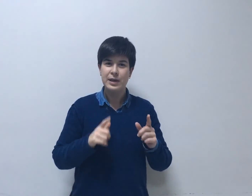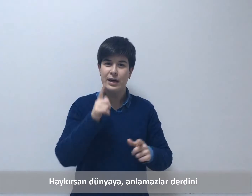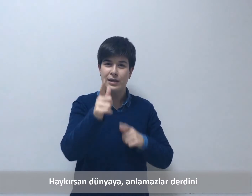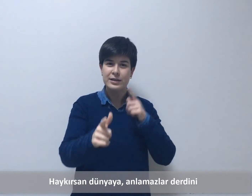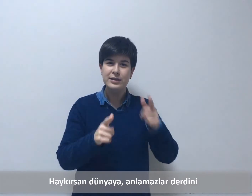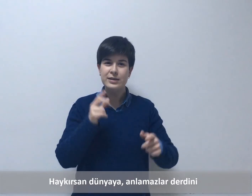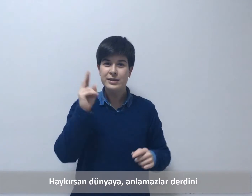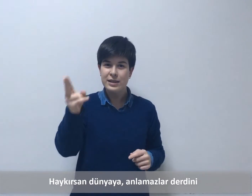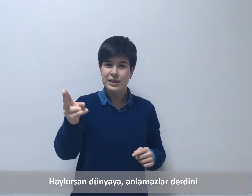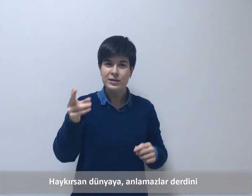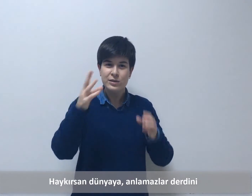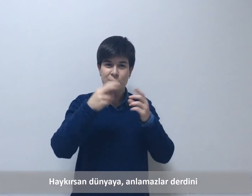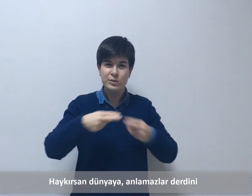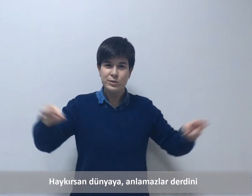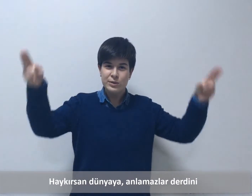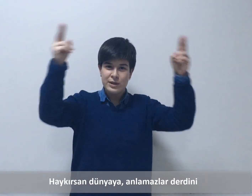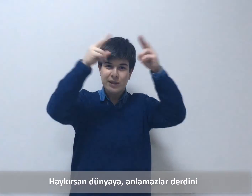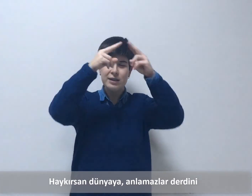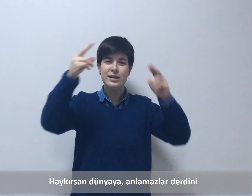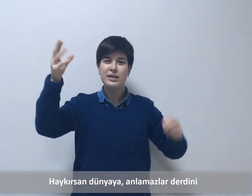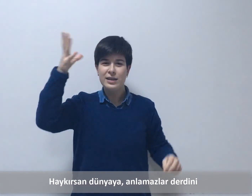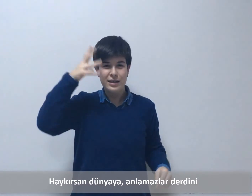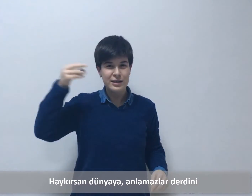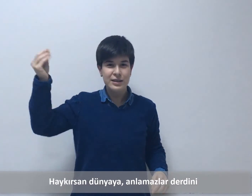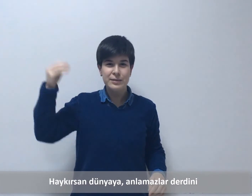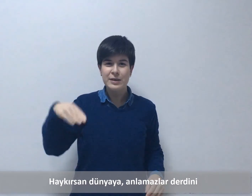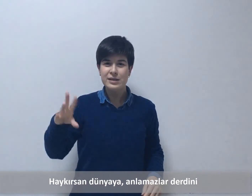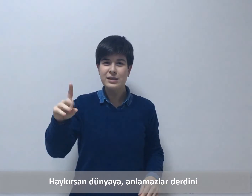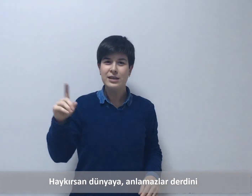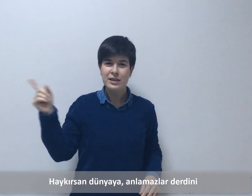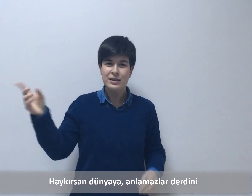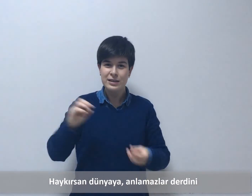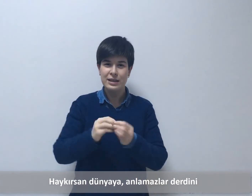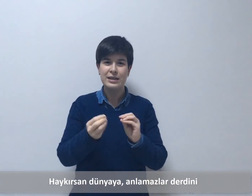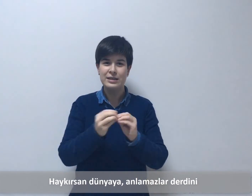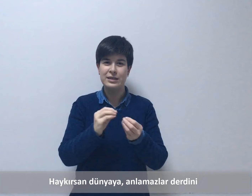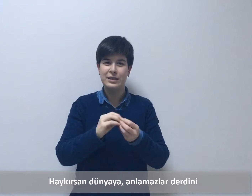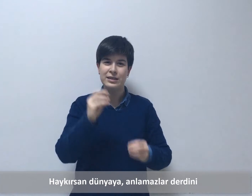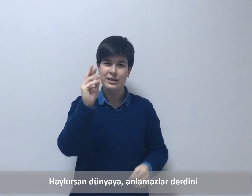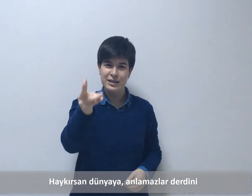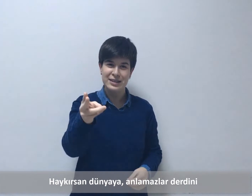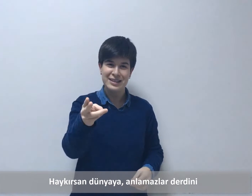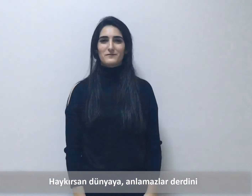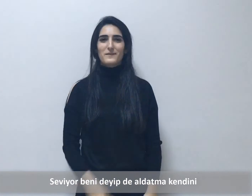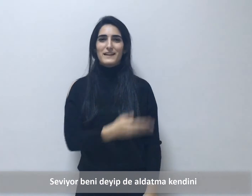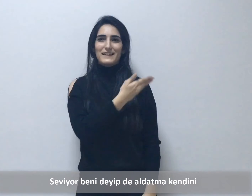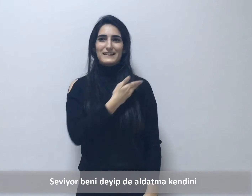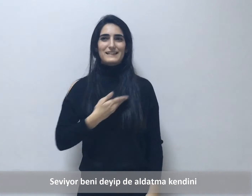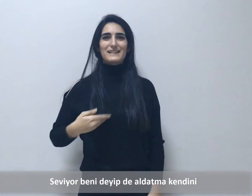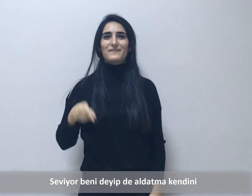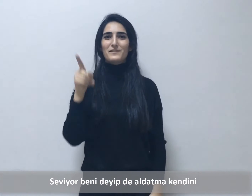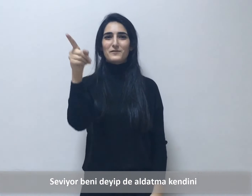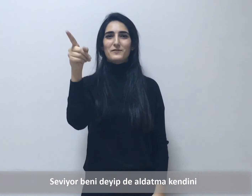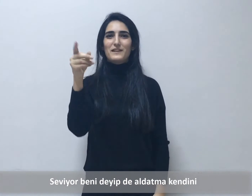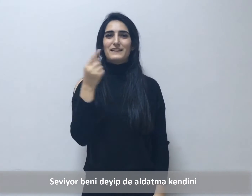Haykırsan dünyaya anlamazlar derdini Seviyor beni